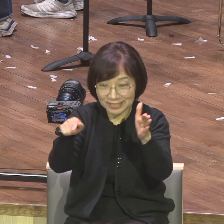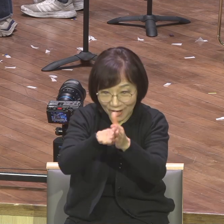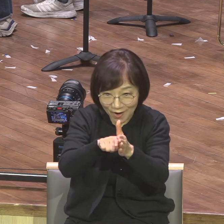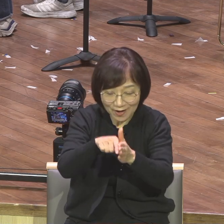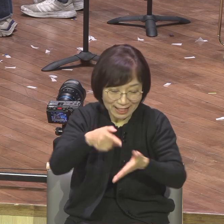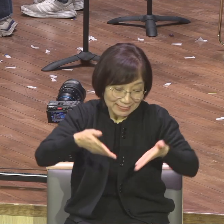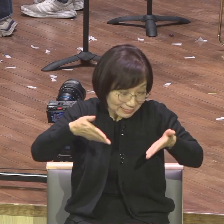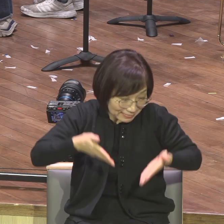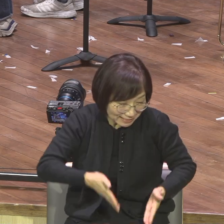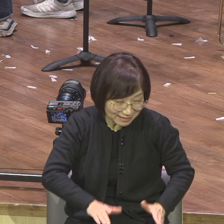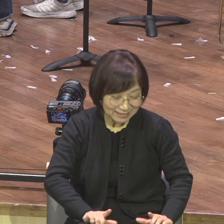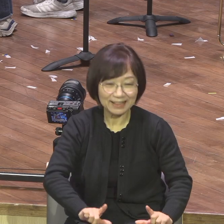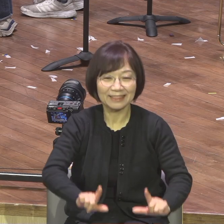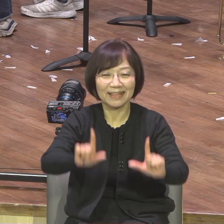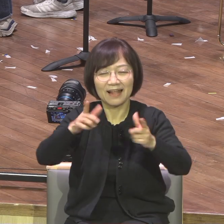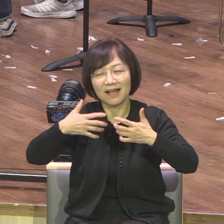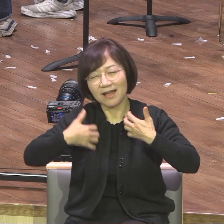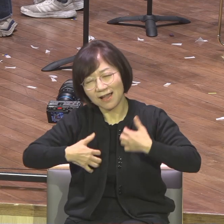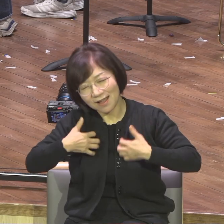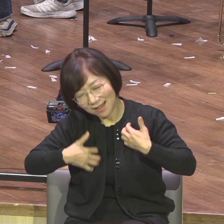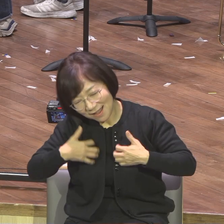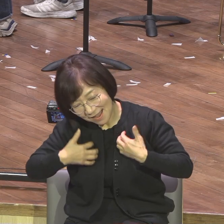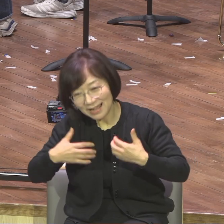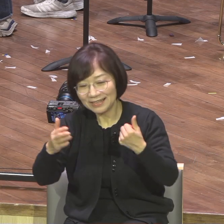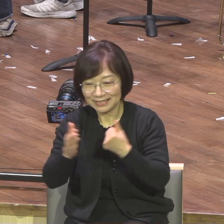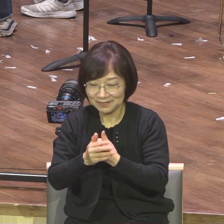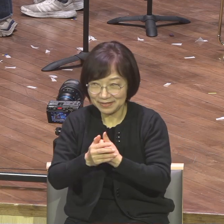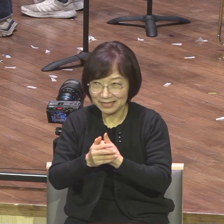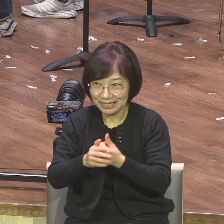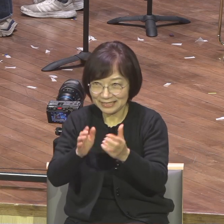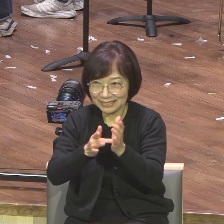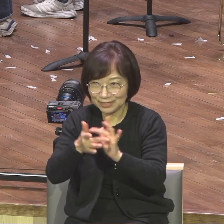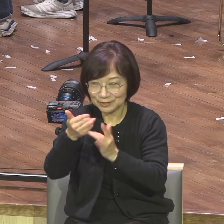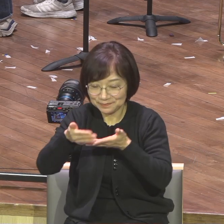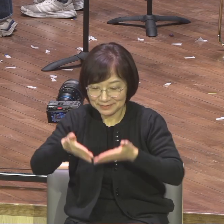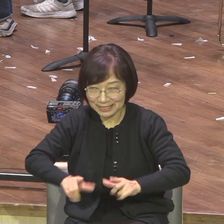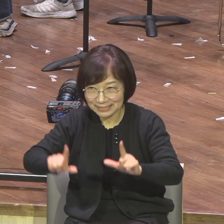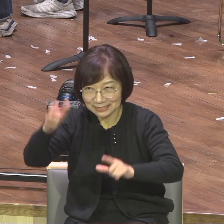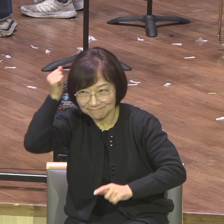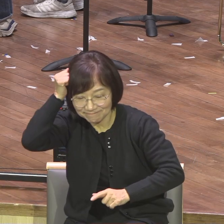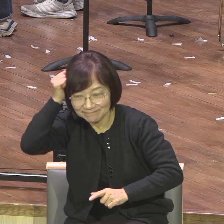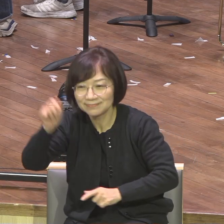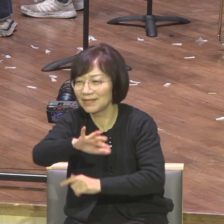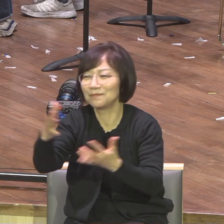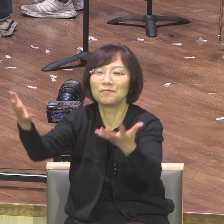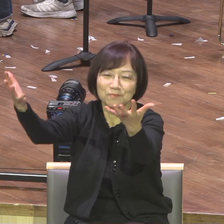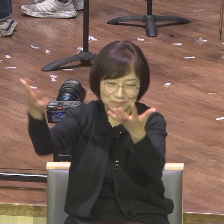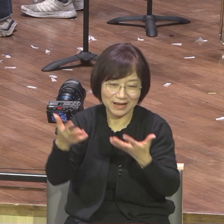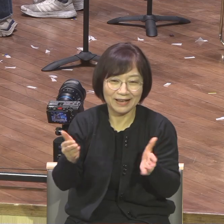이 날이기 때문에 내가 여기 와 있다. 자, 하나님께서 뭐라고 하셨어요?